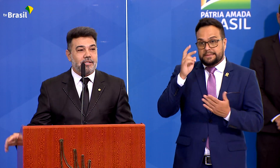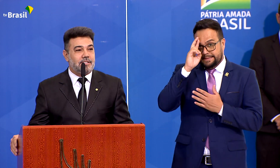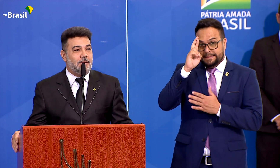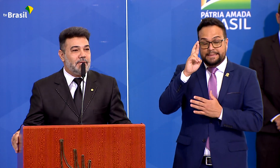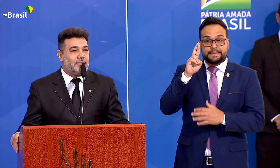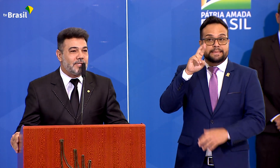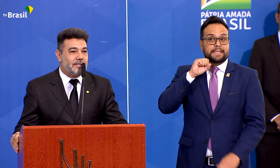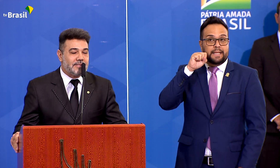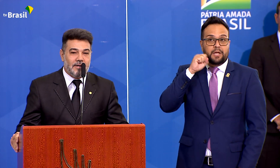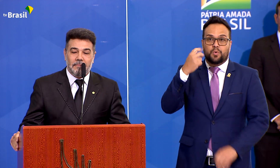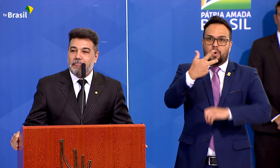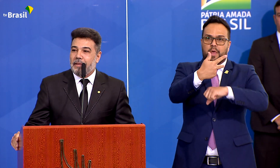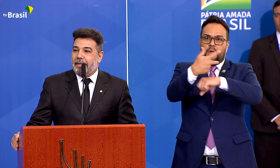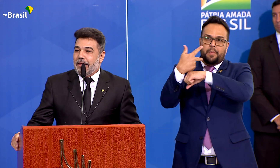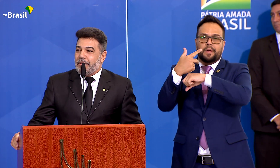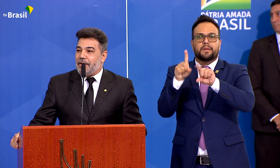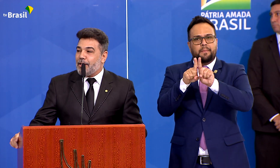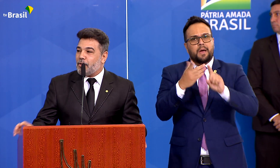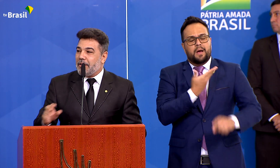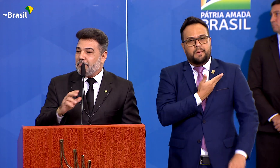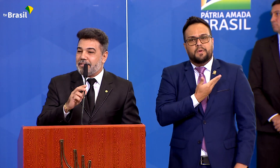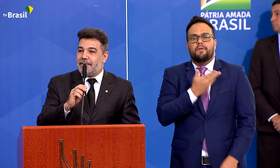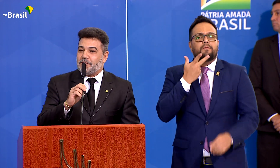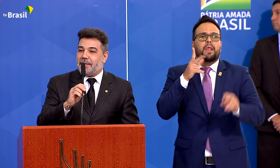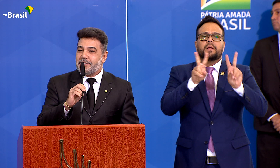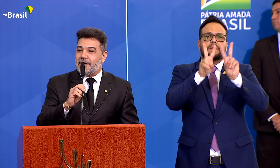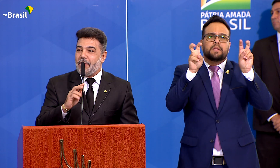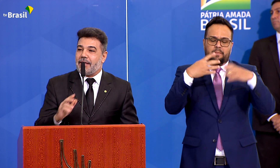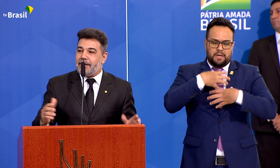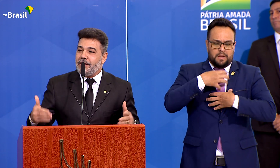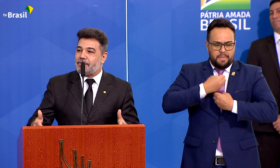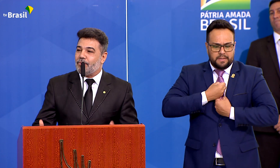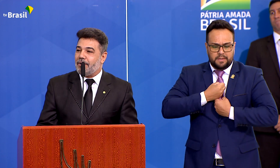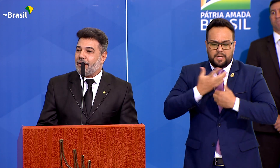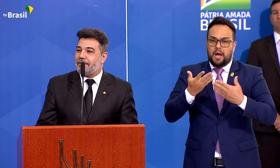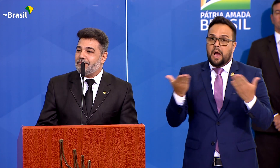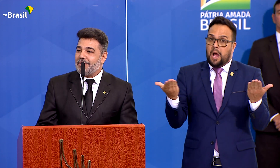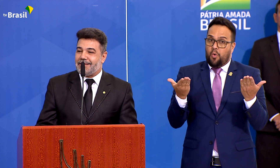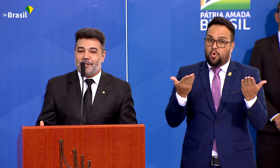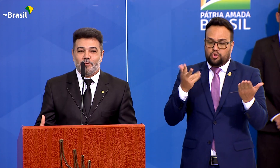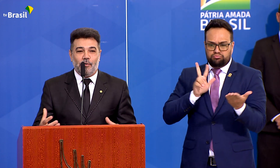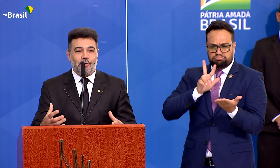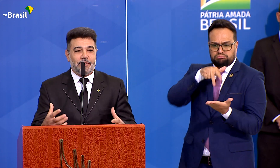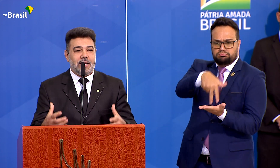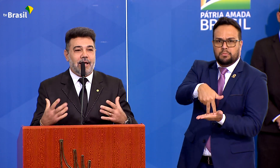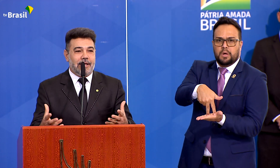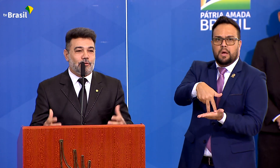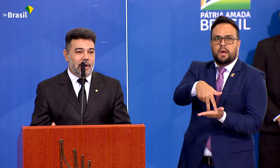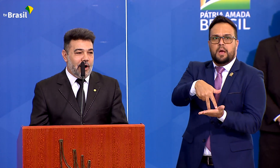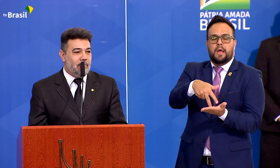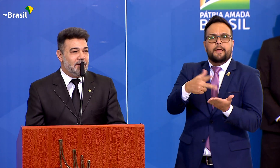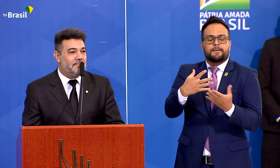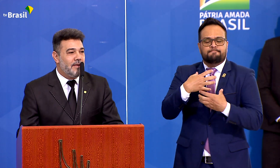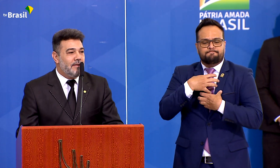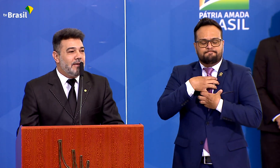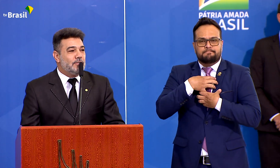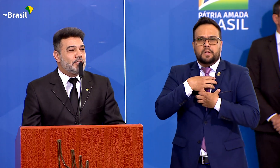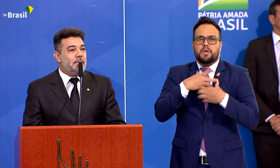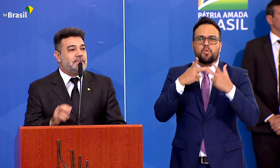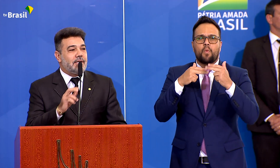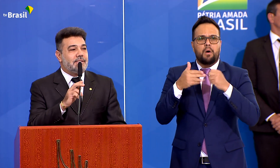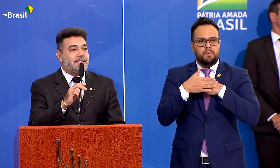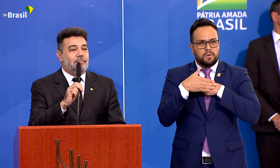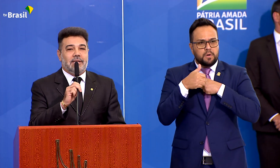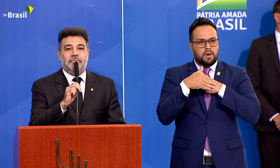que estão imprensa e amigos que a questão falar sobre a liberdade de expressão aqui nesse lugar me traz um pouco de acalento a alma